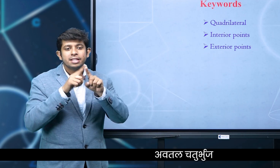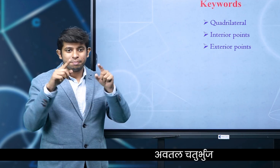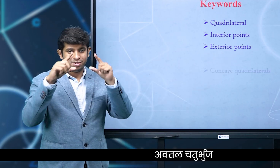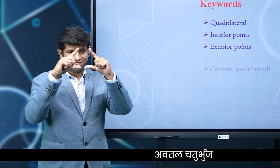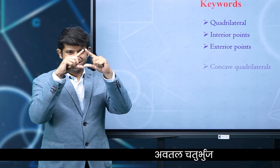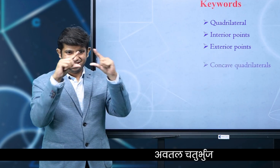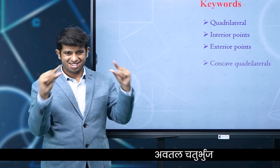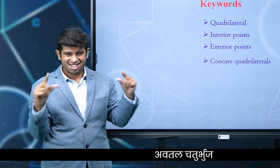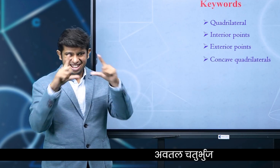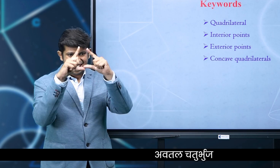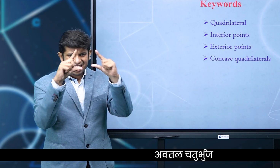अवतल चतुर्भुज,